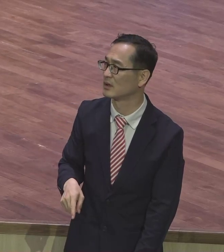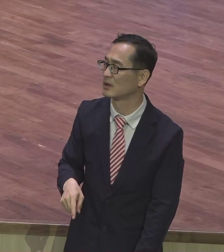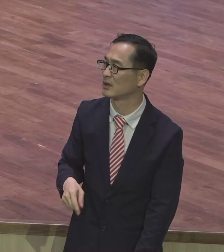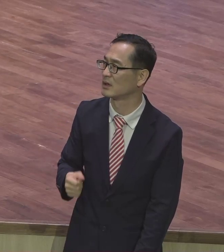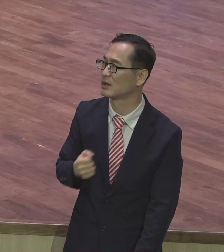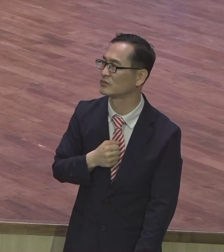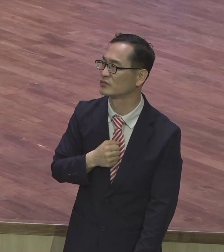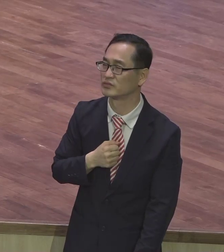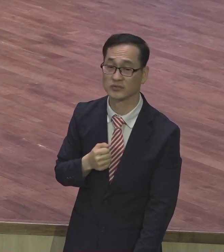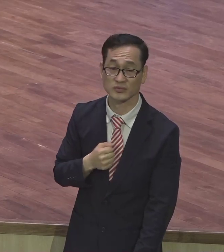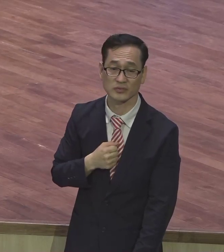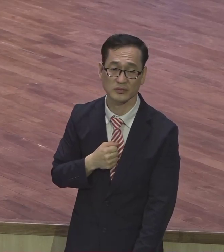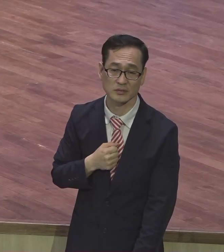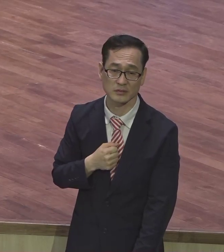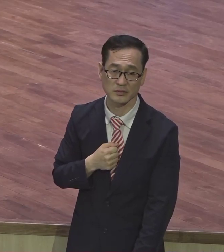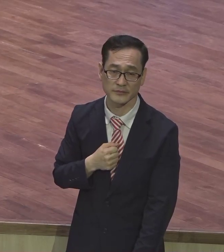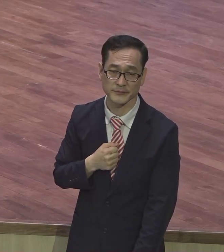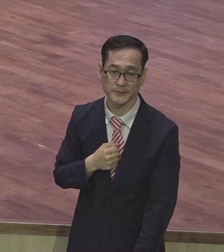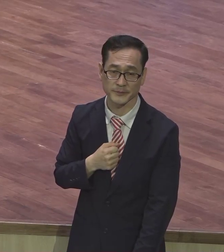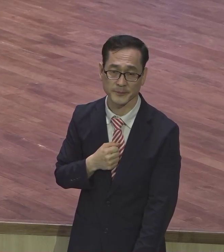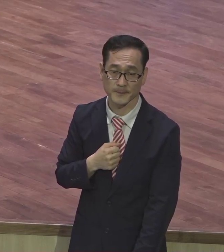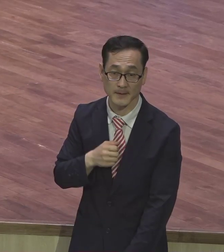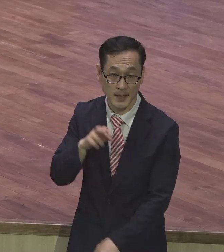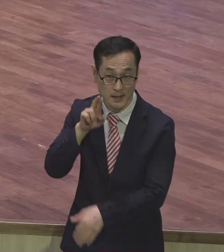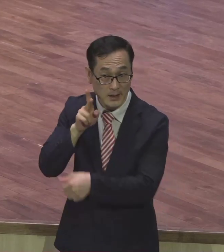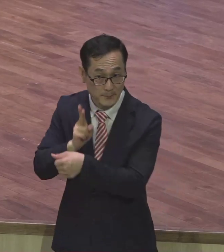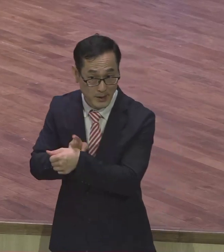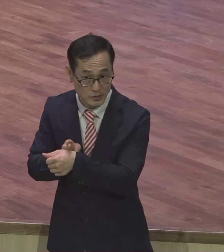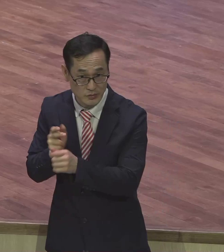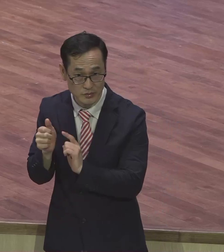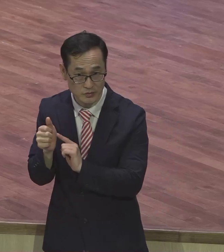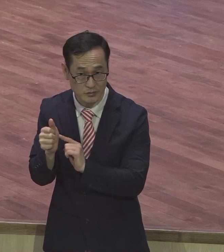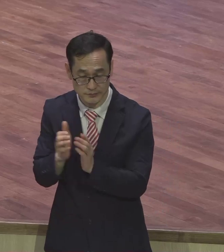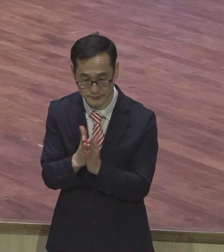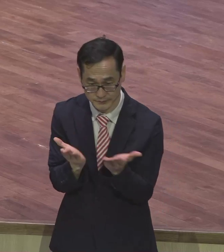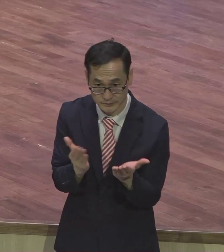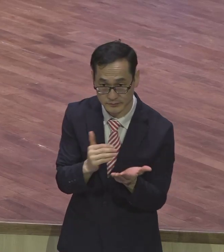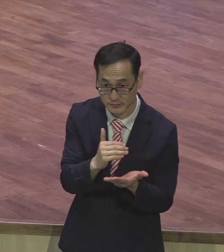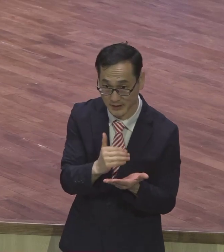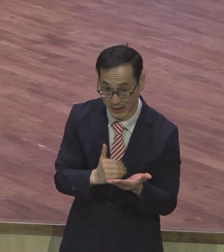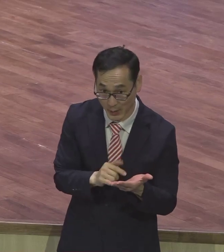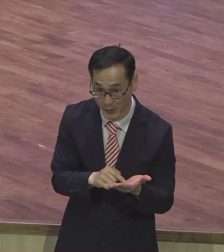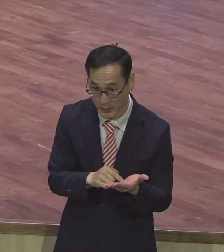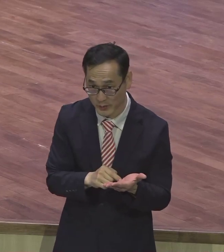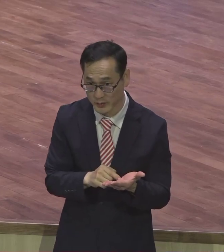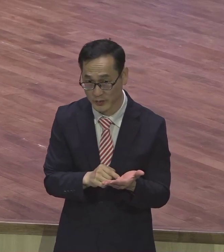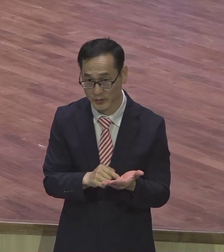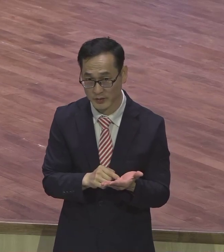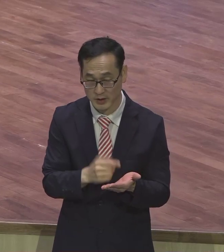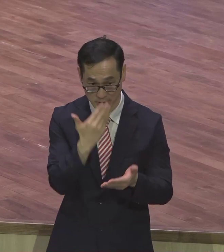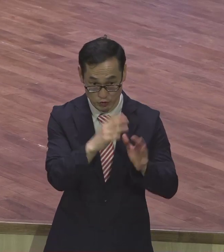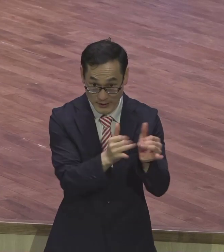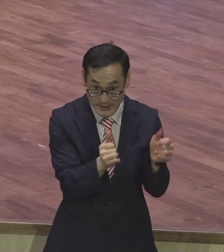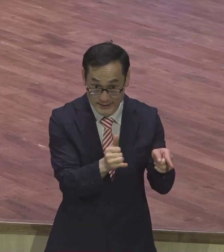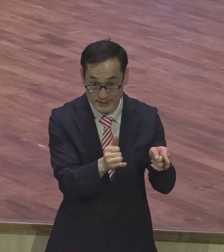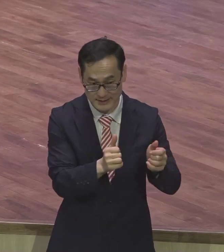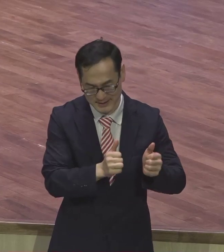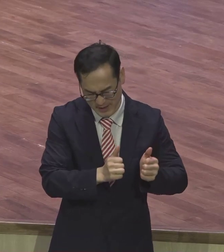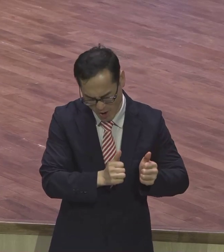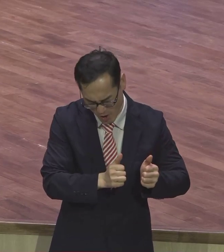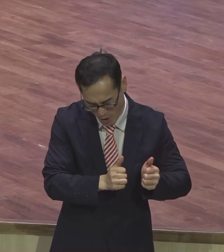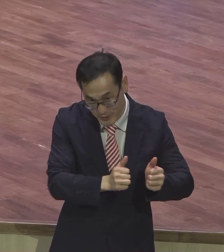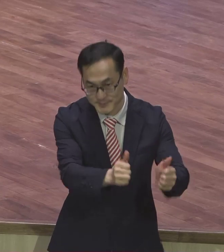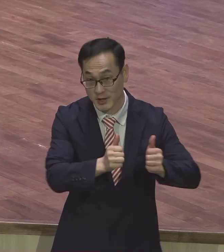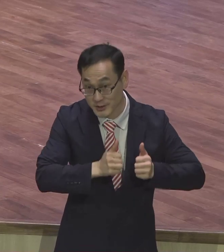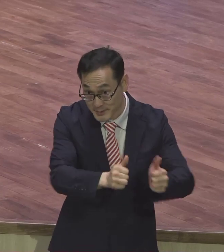여러분 사도 바울은 본문 3절에 유대인들의 열심히 하나님의 의의를 세운 것이